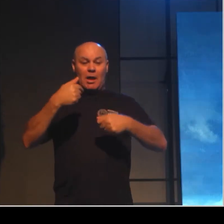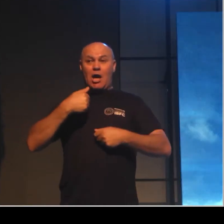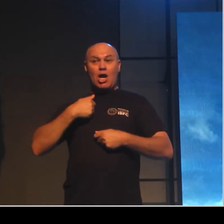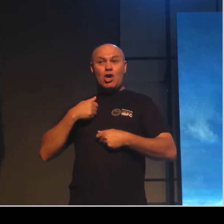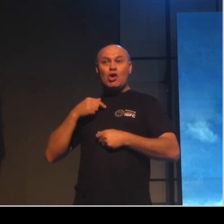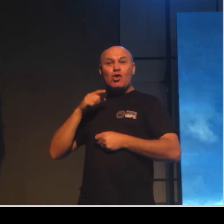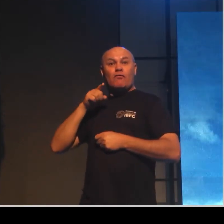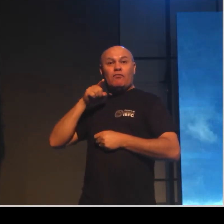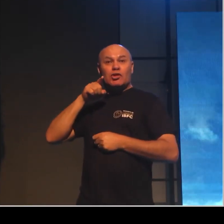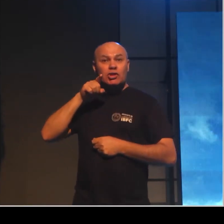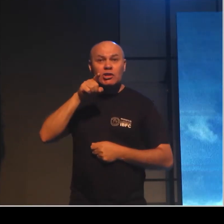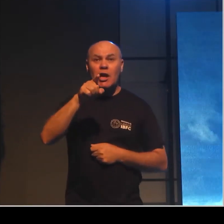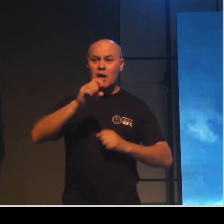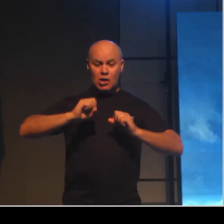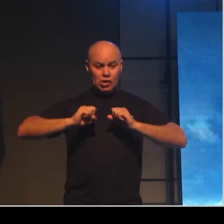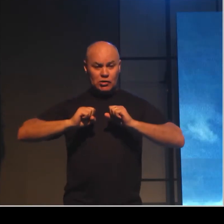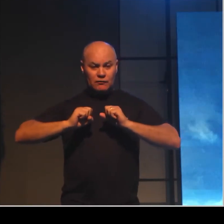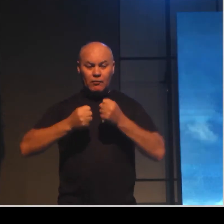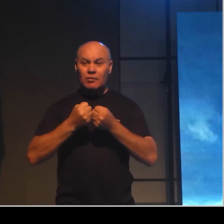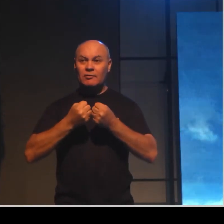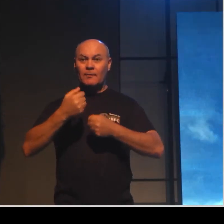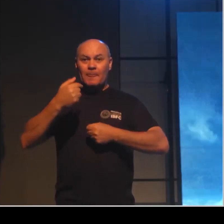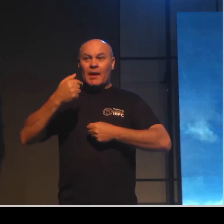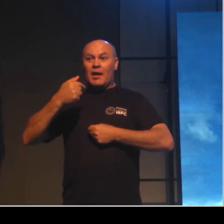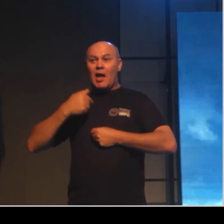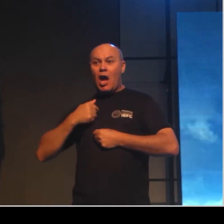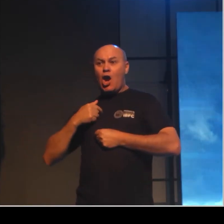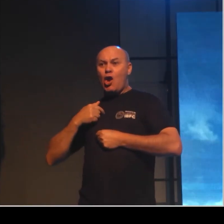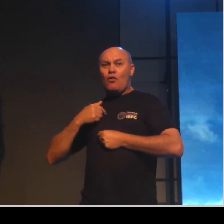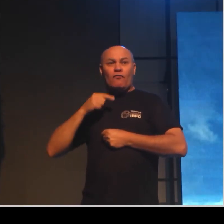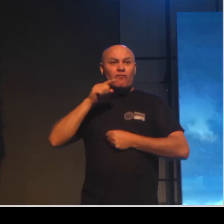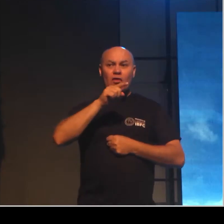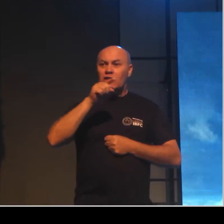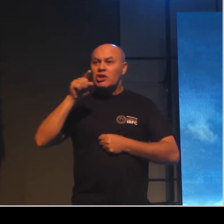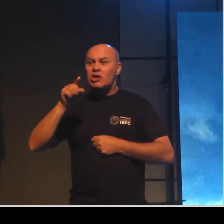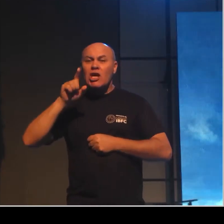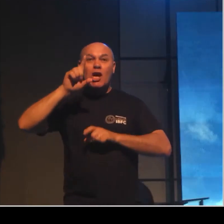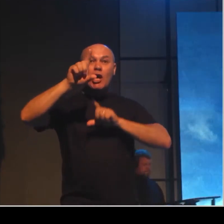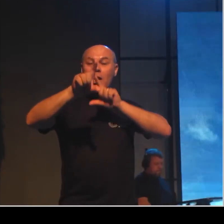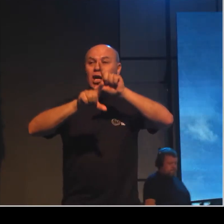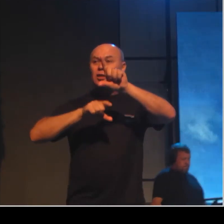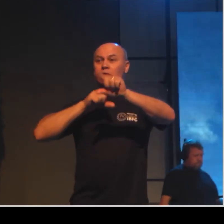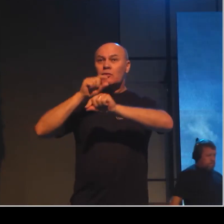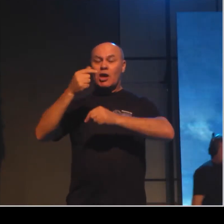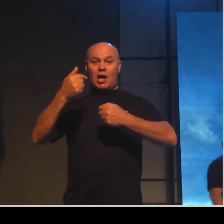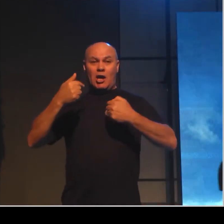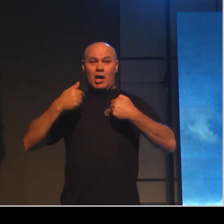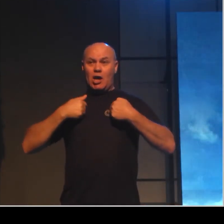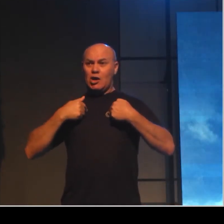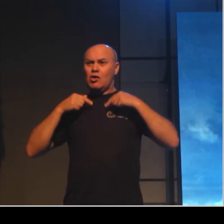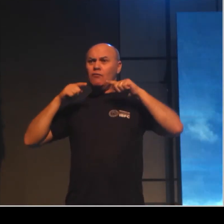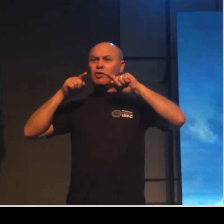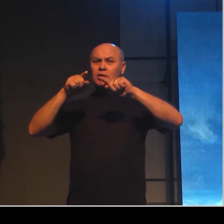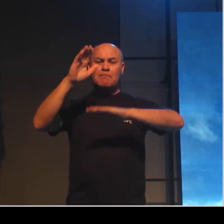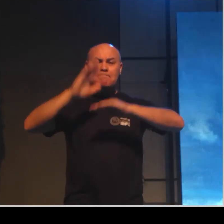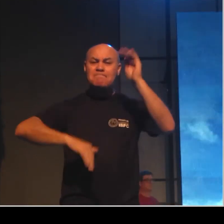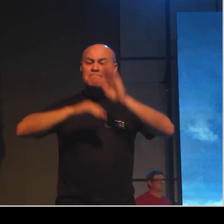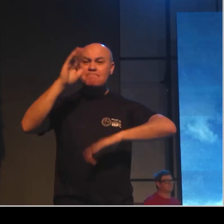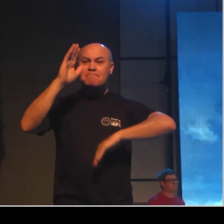um posicionamento, isso requer de nossa parte uma atitude. Existem bênçãos de Deus que